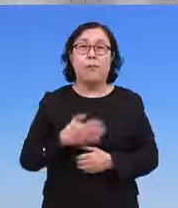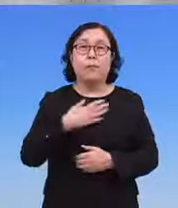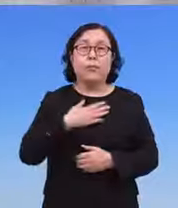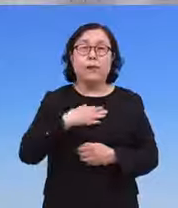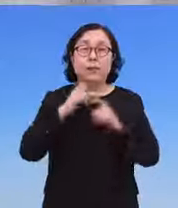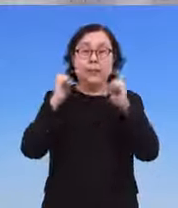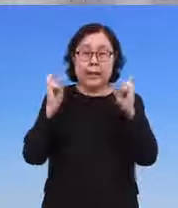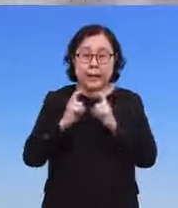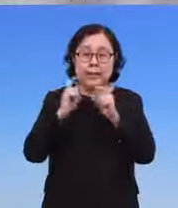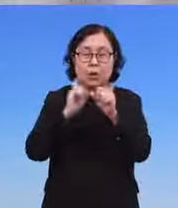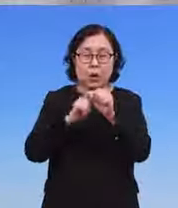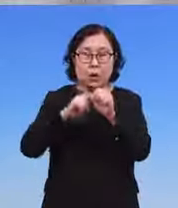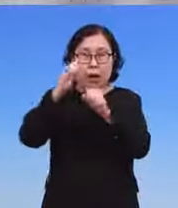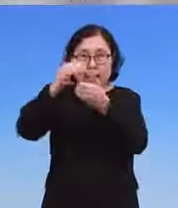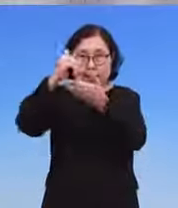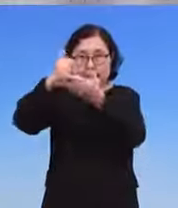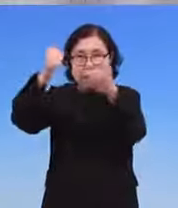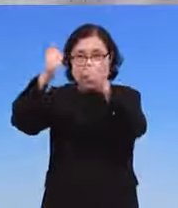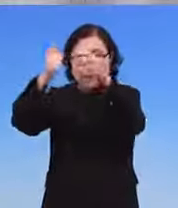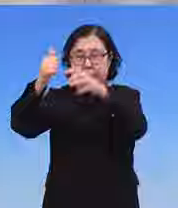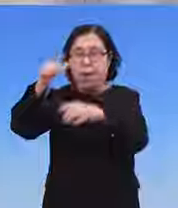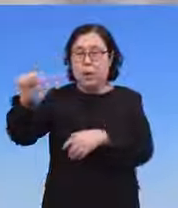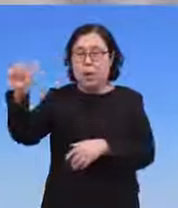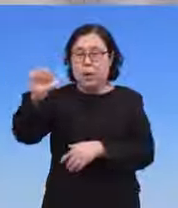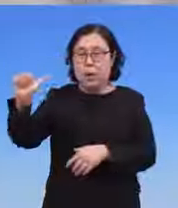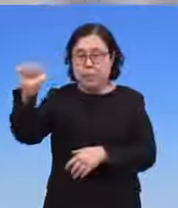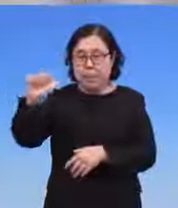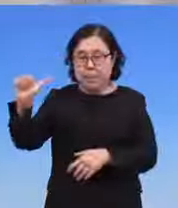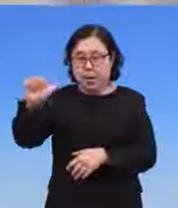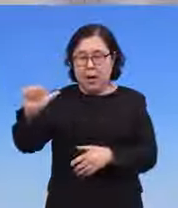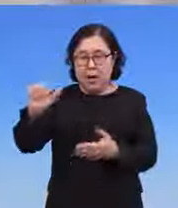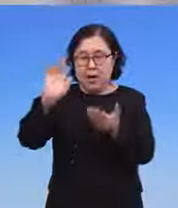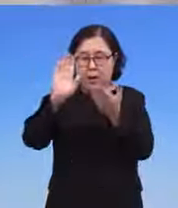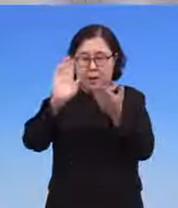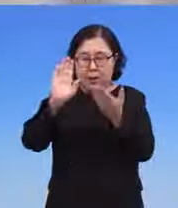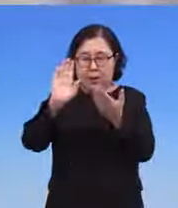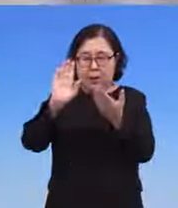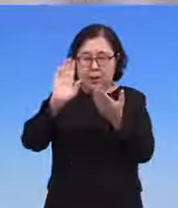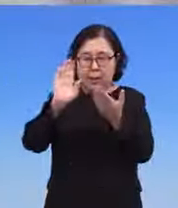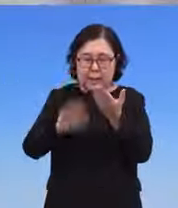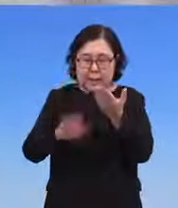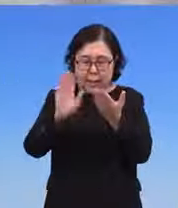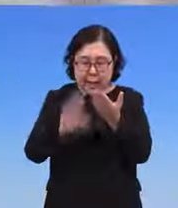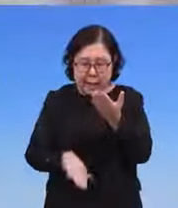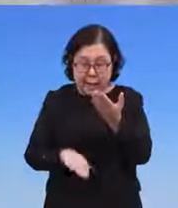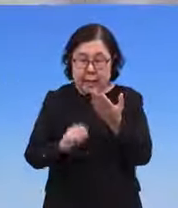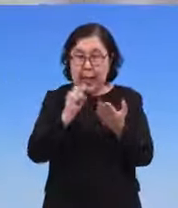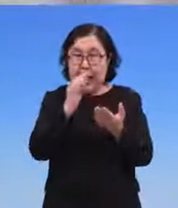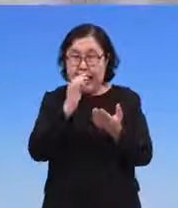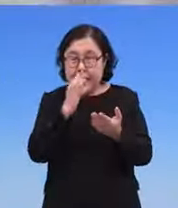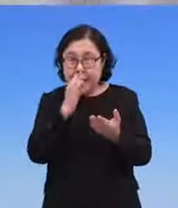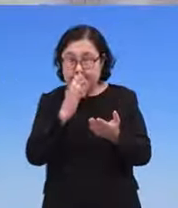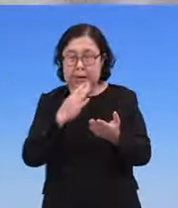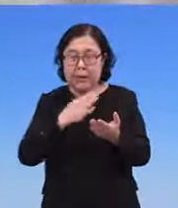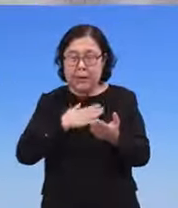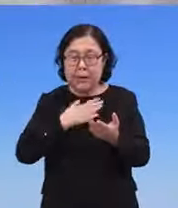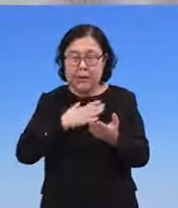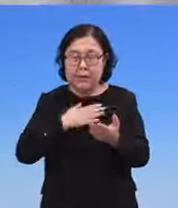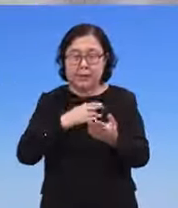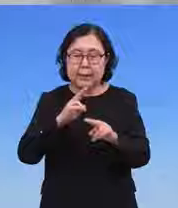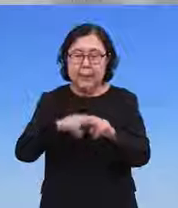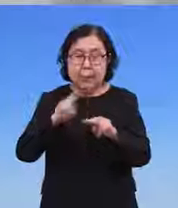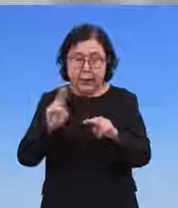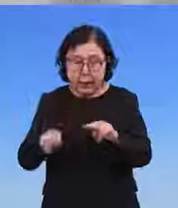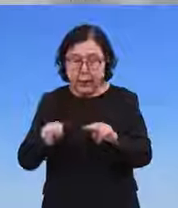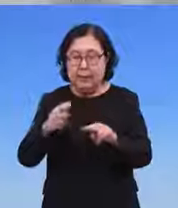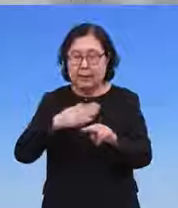저는 개인적으로 하나님 앞에 5,000명 이하가 안 되면 사임을 하겠다는 건 내 자유로 하나님께